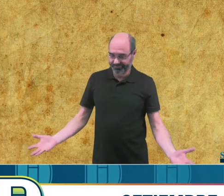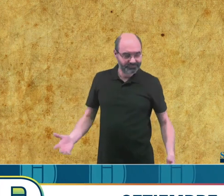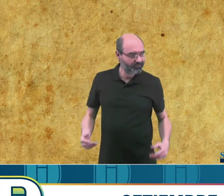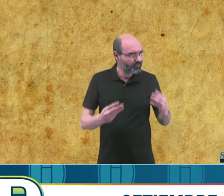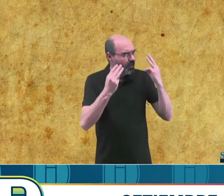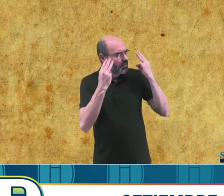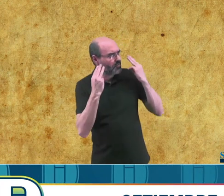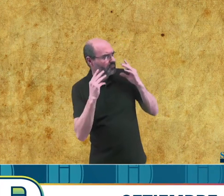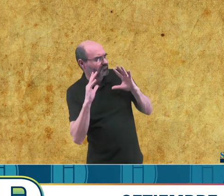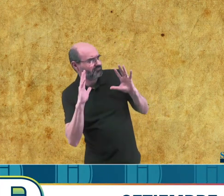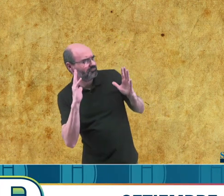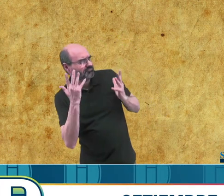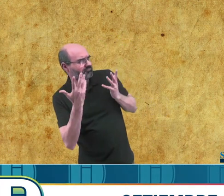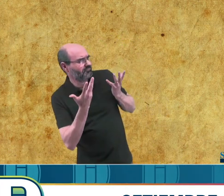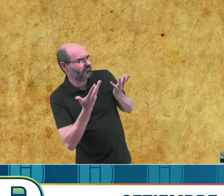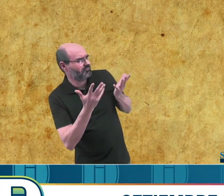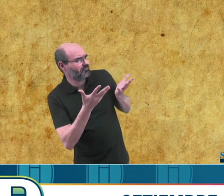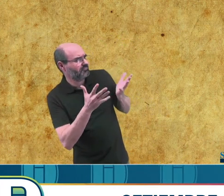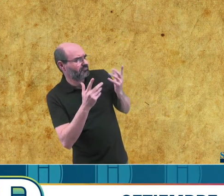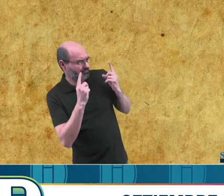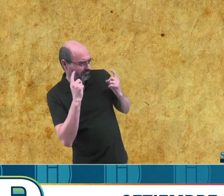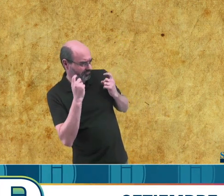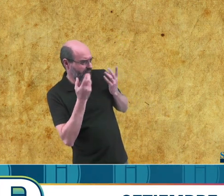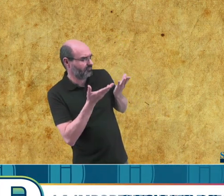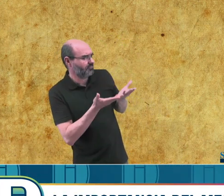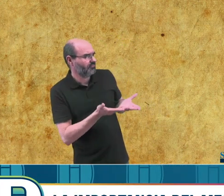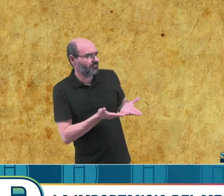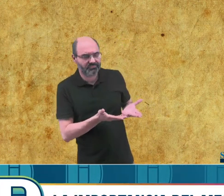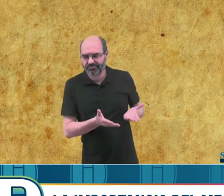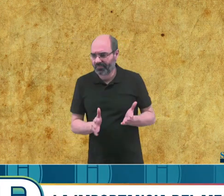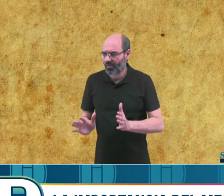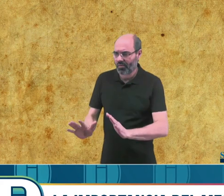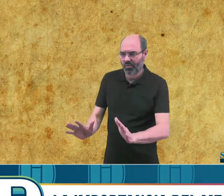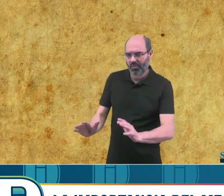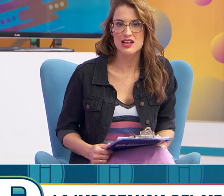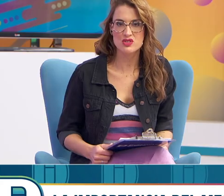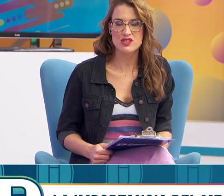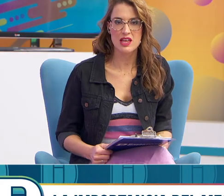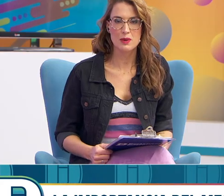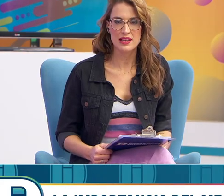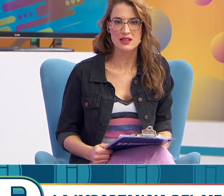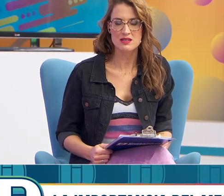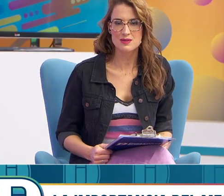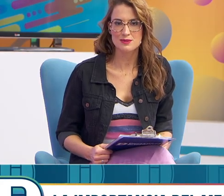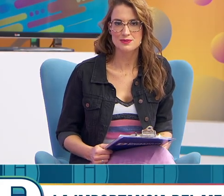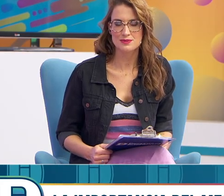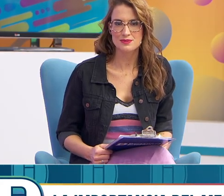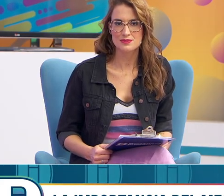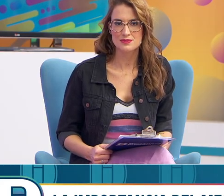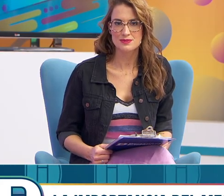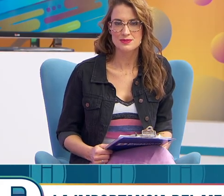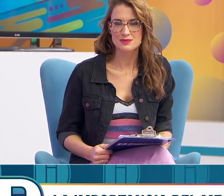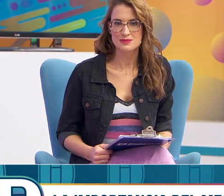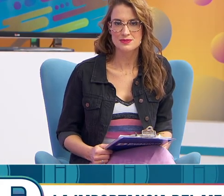ese espacio para que se celebre el mes de la Biblia en ese tiempo bien Qué importancia tiene en el mundo las sociedades bíblicas